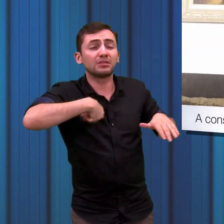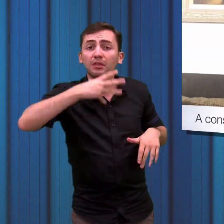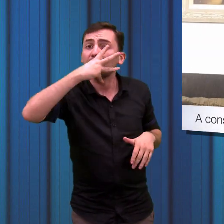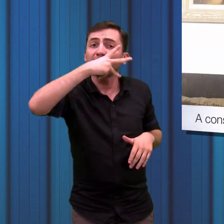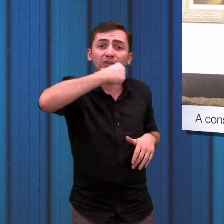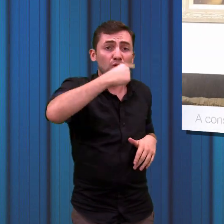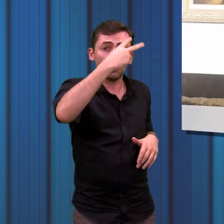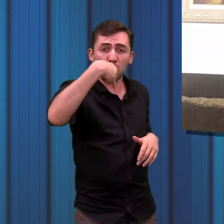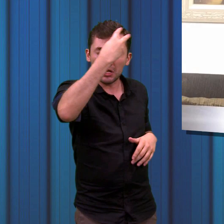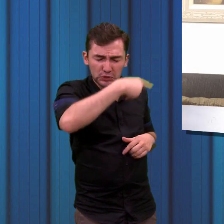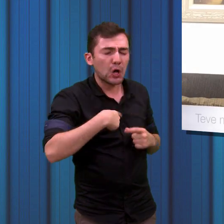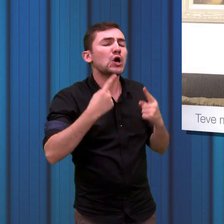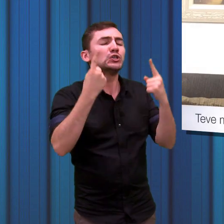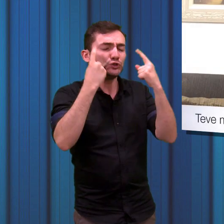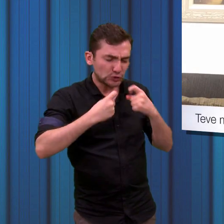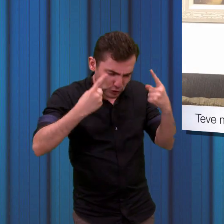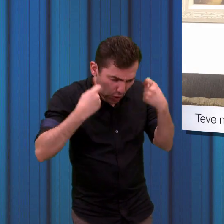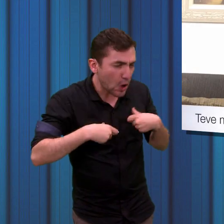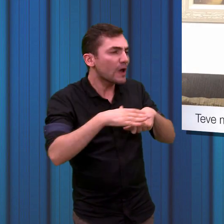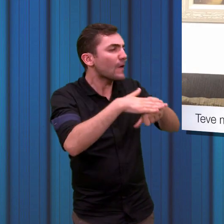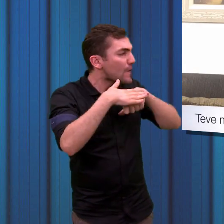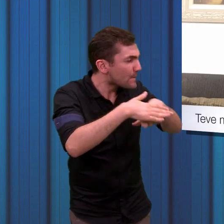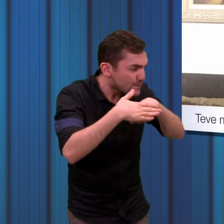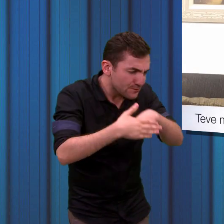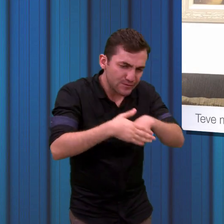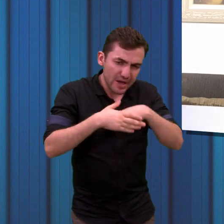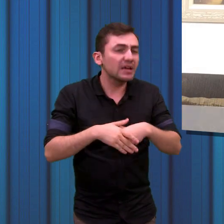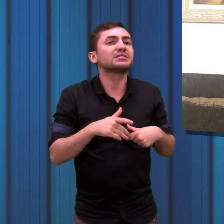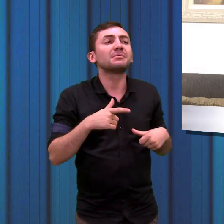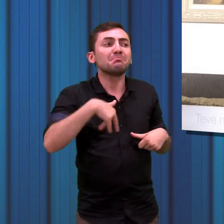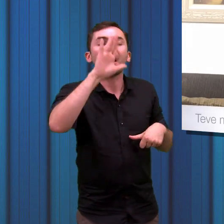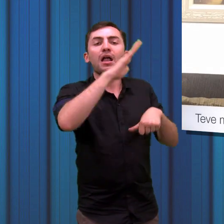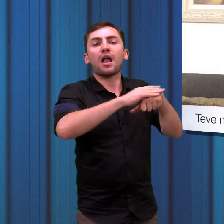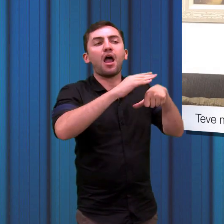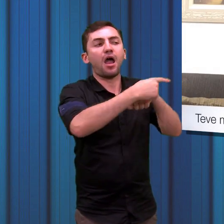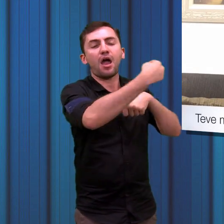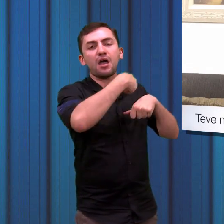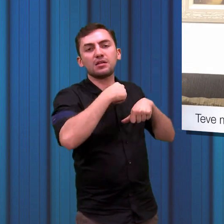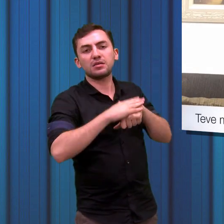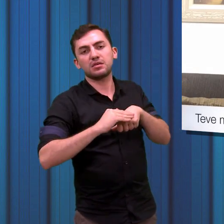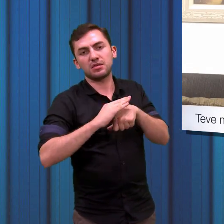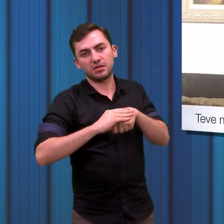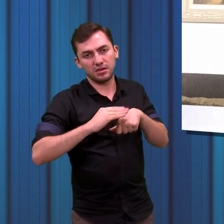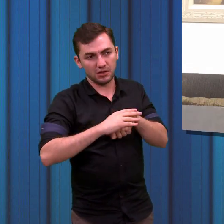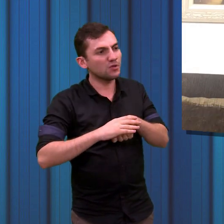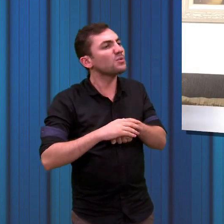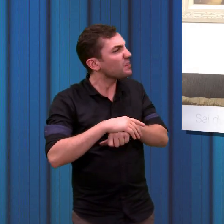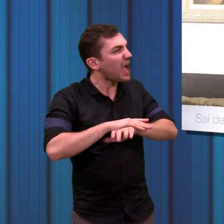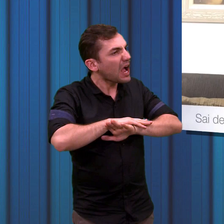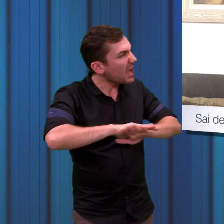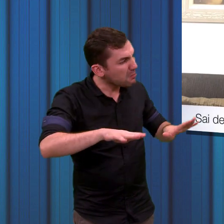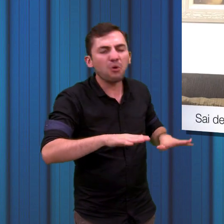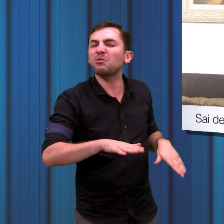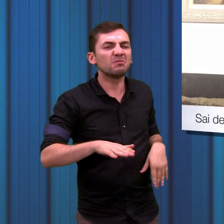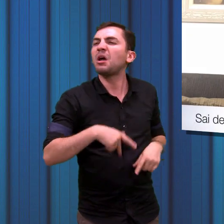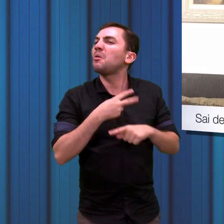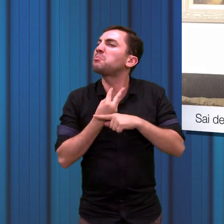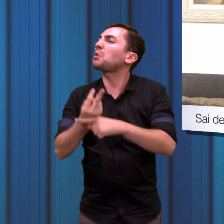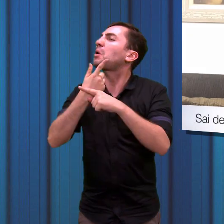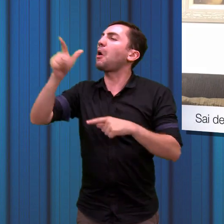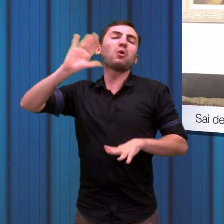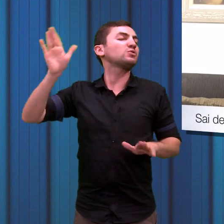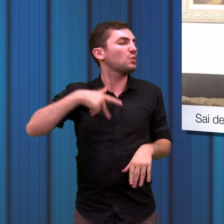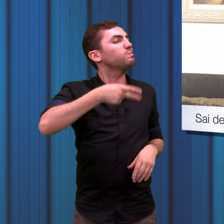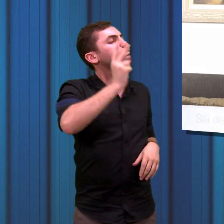durou mais de 2 horas, teve muito choro, teve muita conversa, teve muito carinho por parte dela. Saí de lá decidida